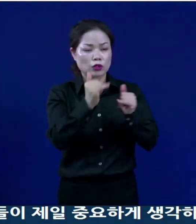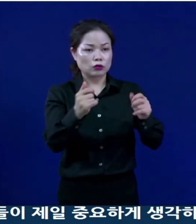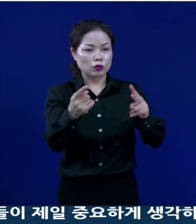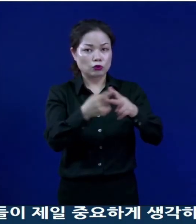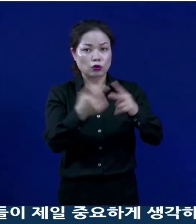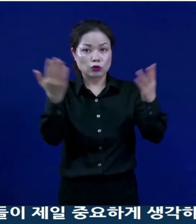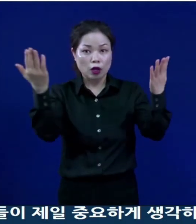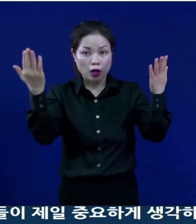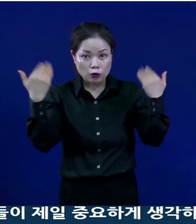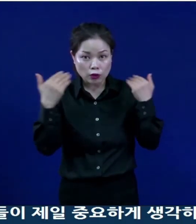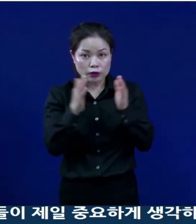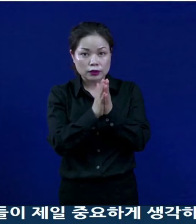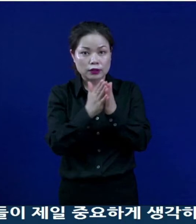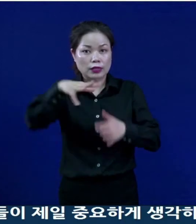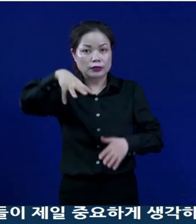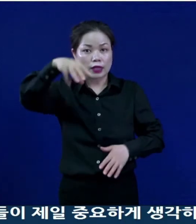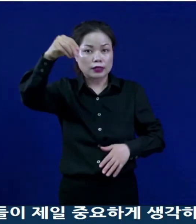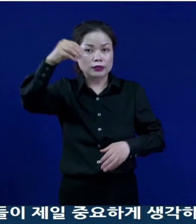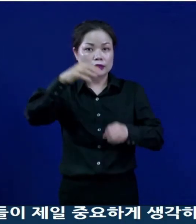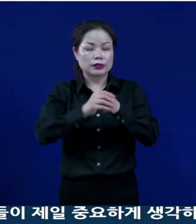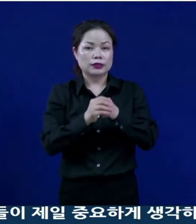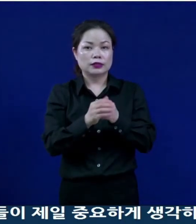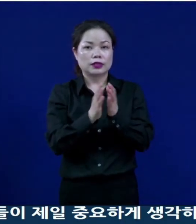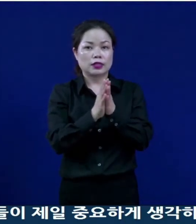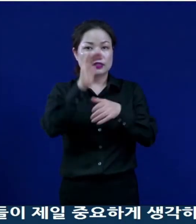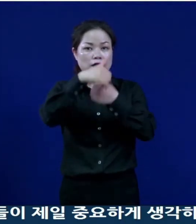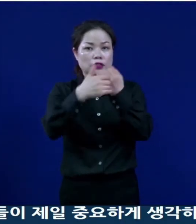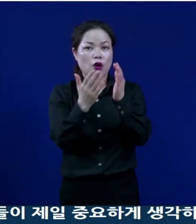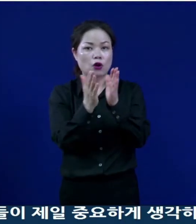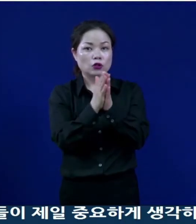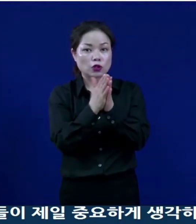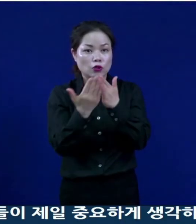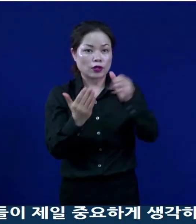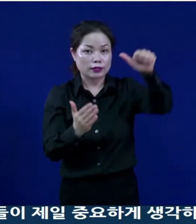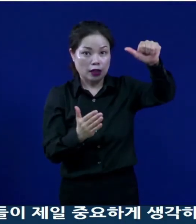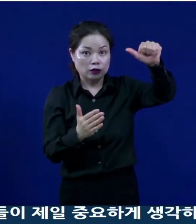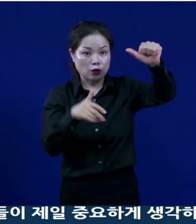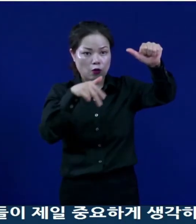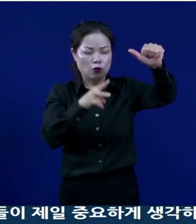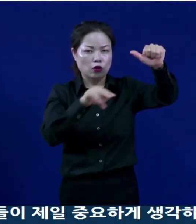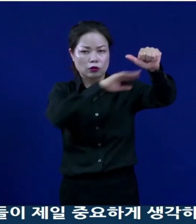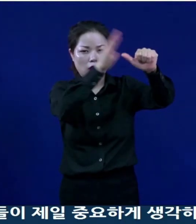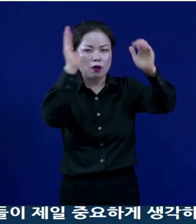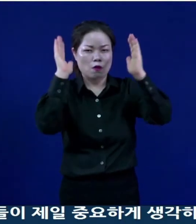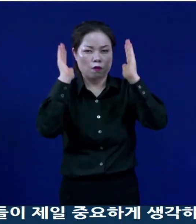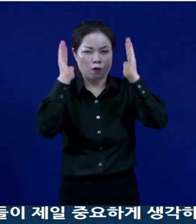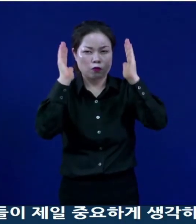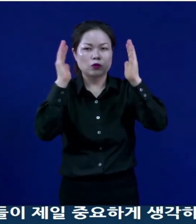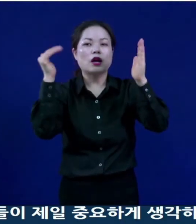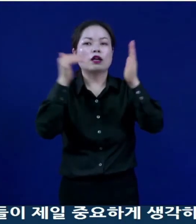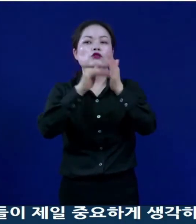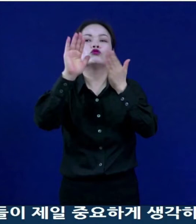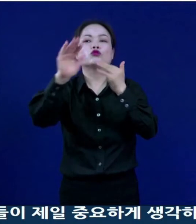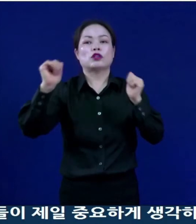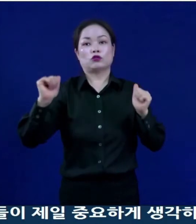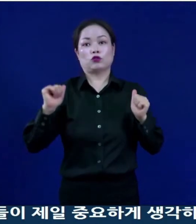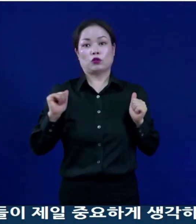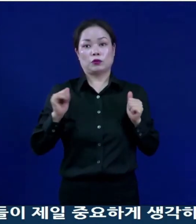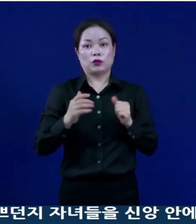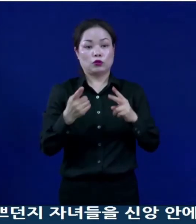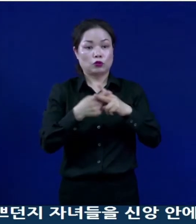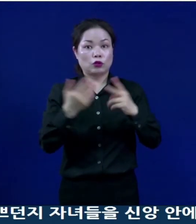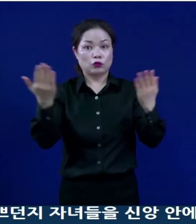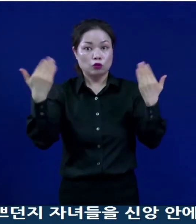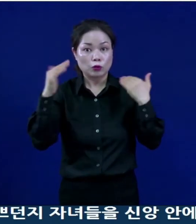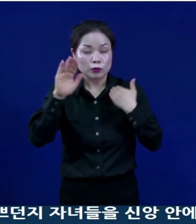초등학교 교육 과정에서 창세기, 출애굽기, 레위기, 신명기, 민수기 이 5권의 과정을 다 공부하고 졸업합니다. 초등학교 옆을